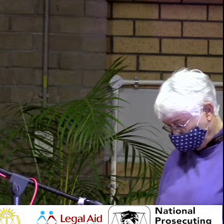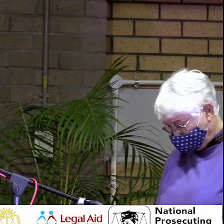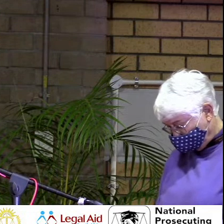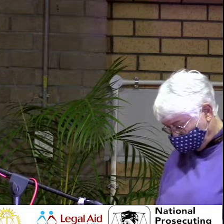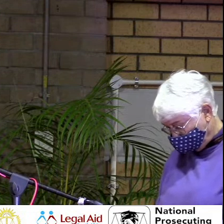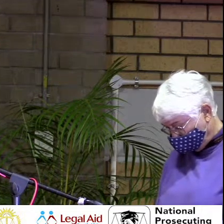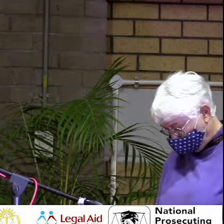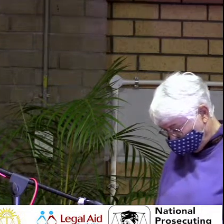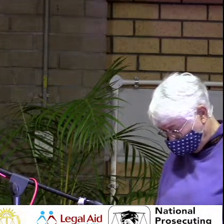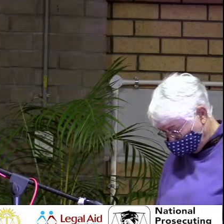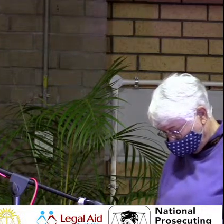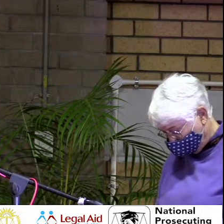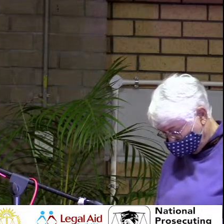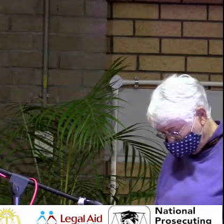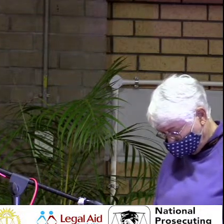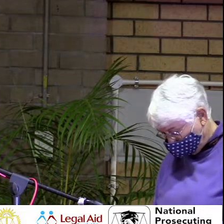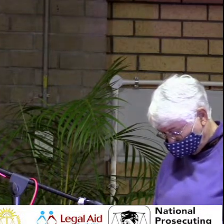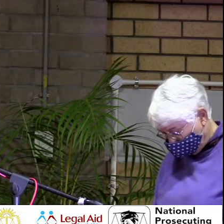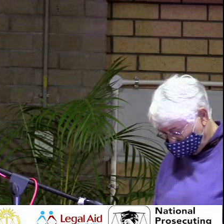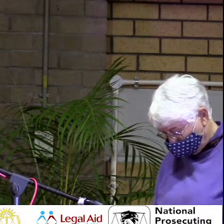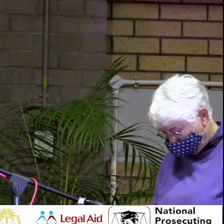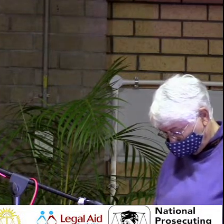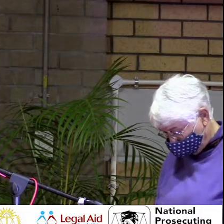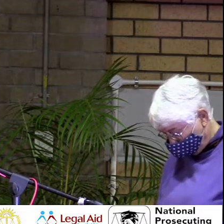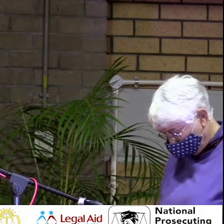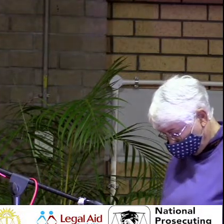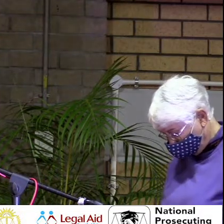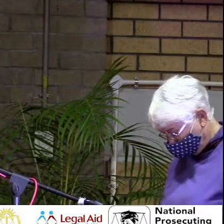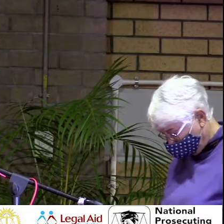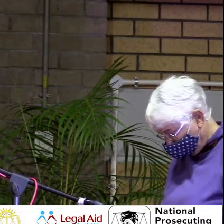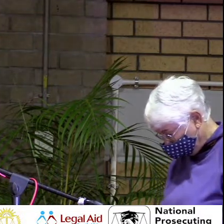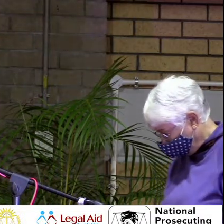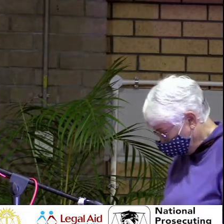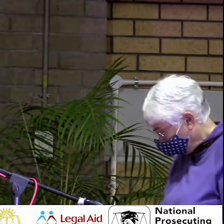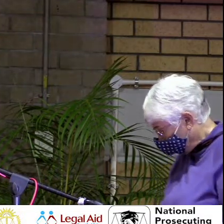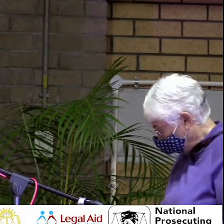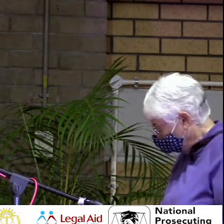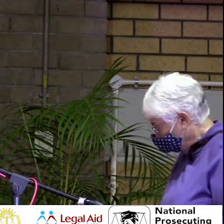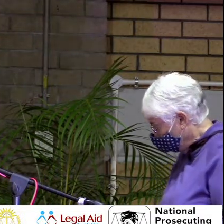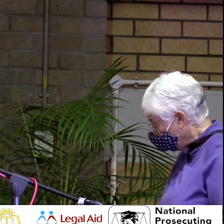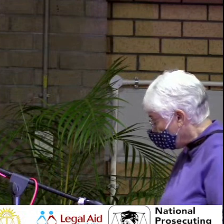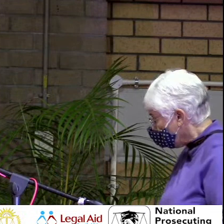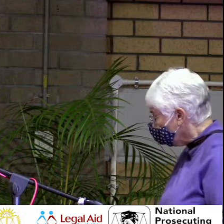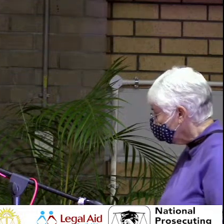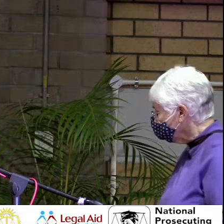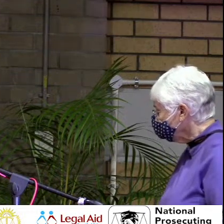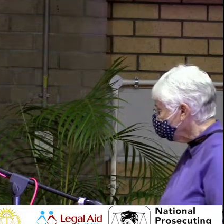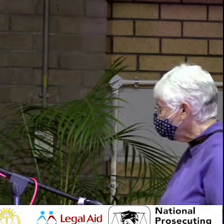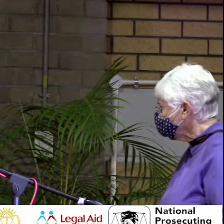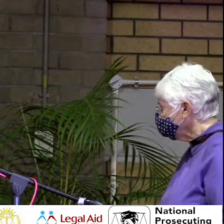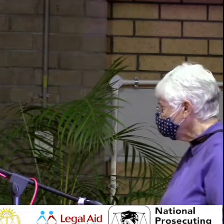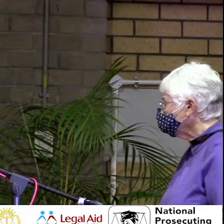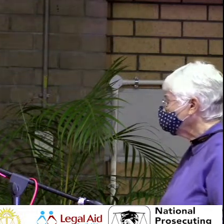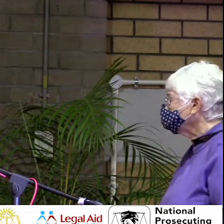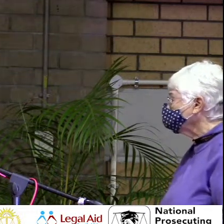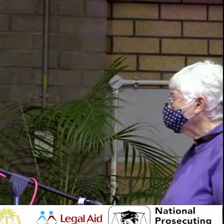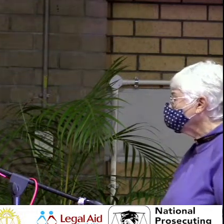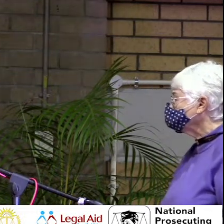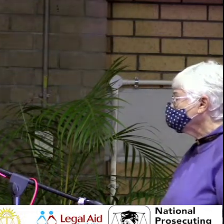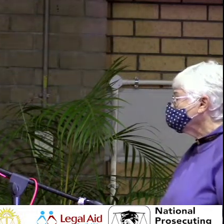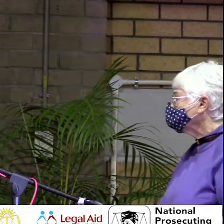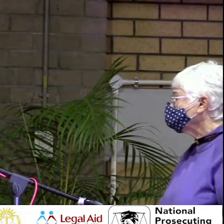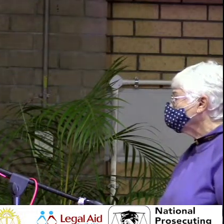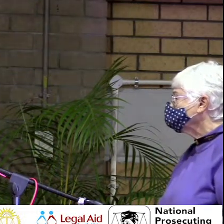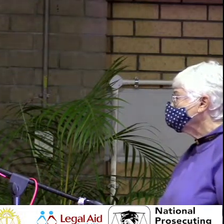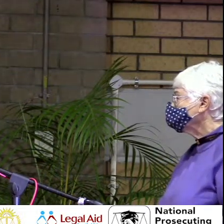abantu ababancedileyo phofu, ingathi ngamawaka ababini kule Delft kodwa wonke kule province